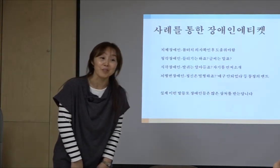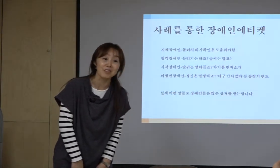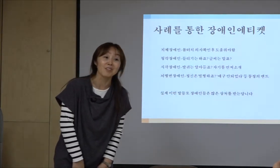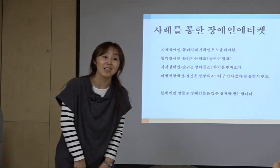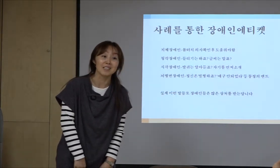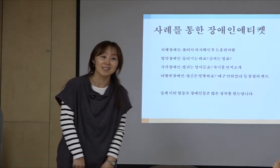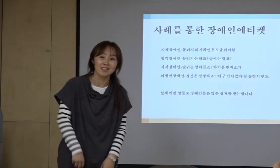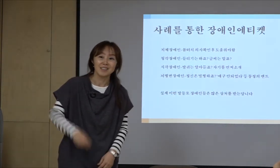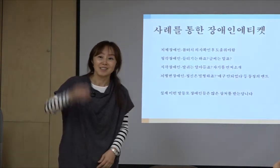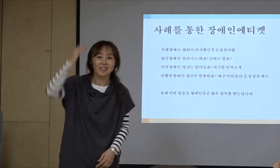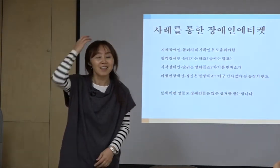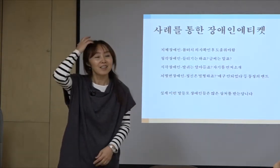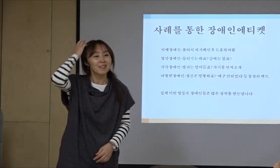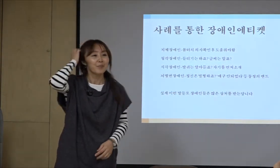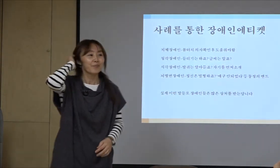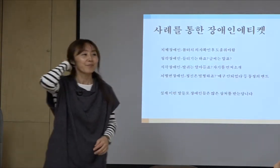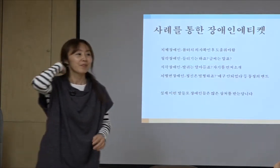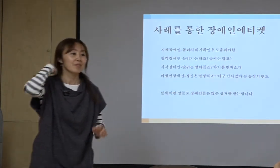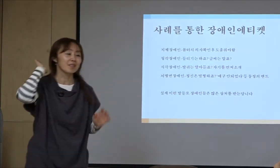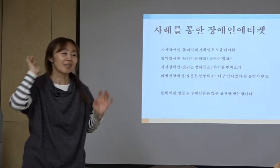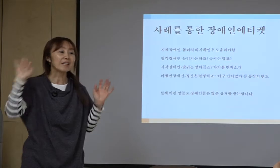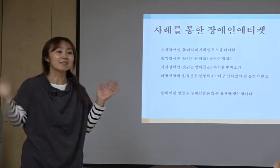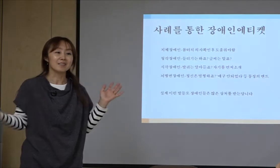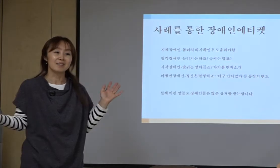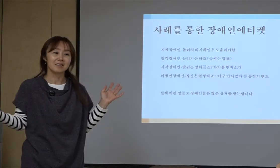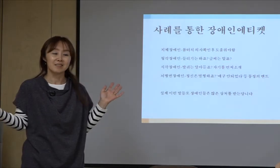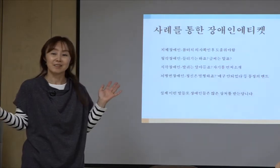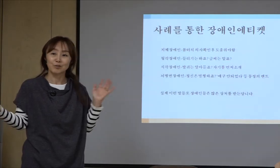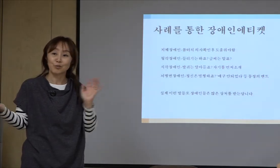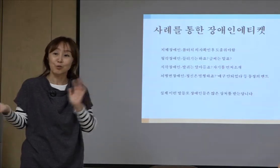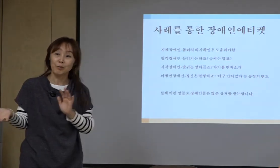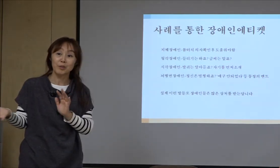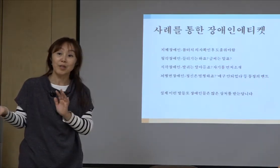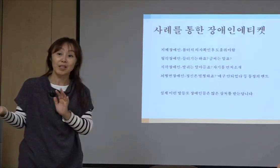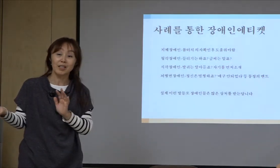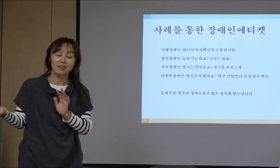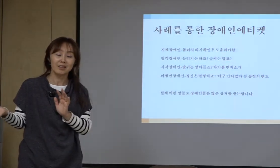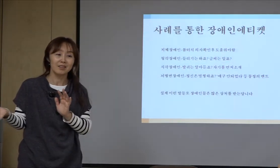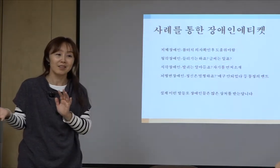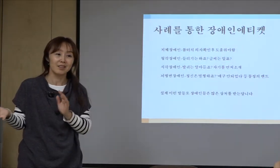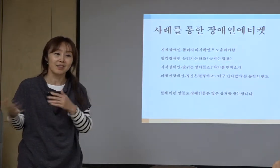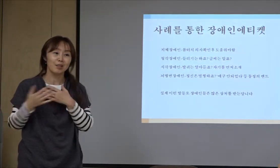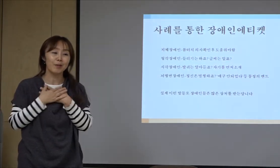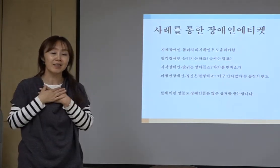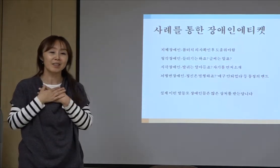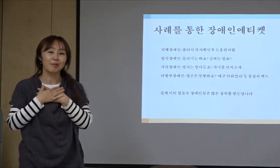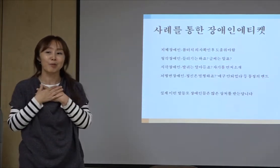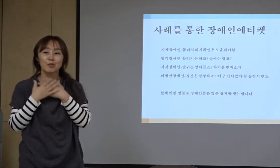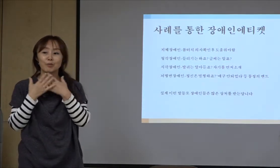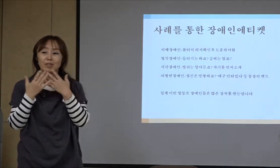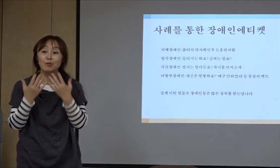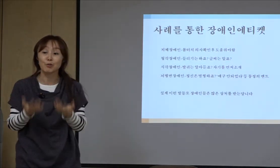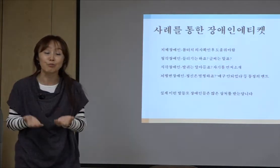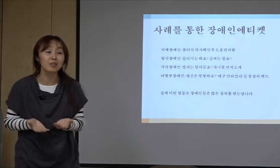그런 것까지는. 근데 이제 다른 좀 도움이 필요한이라고 판단이 되면 먼저 기본적으로 묻는